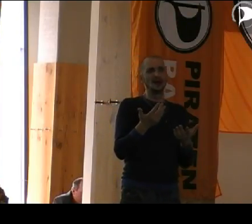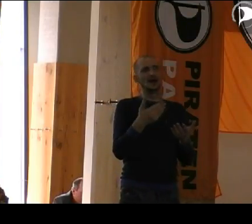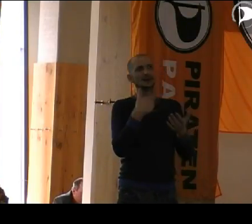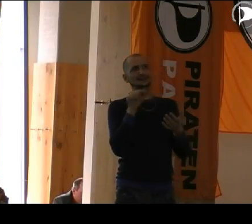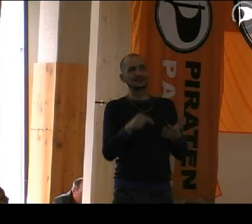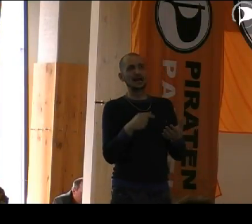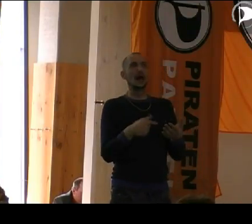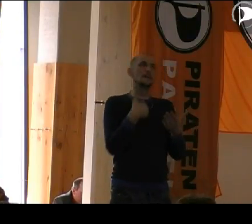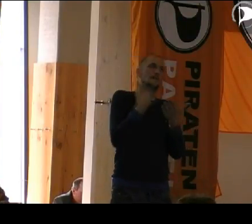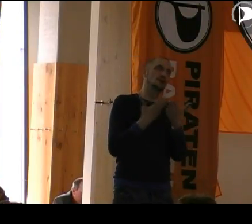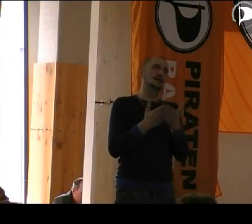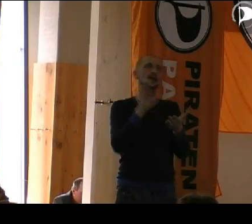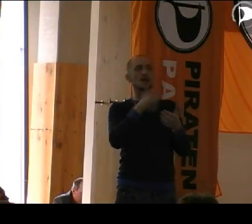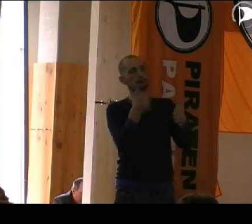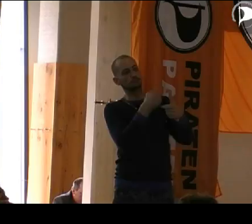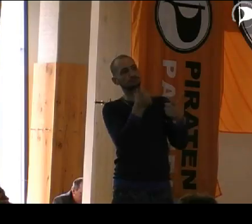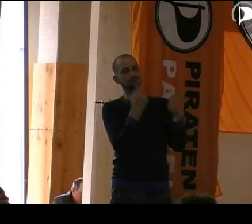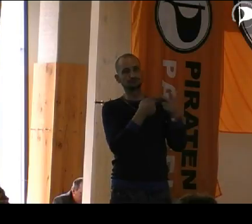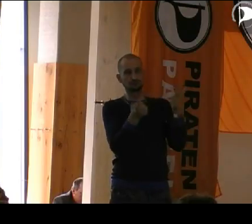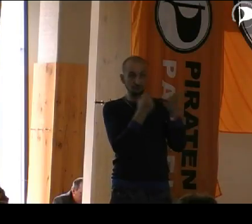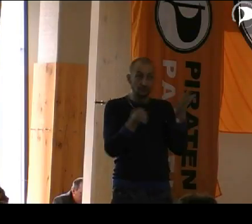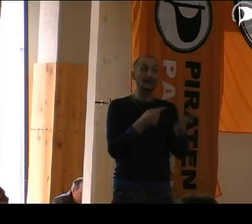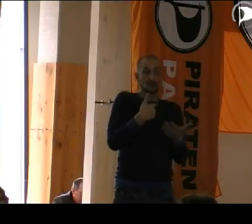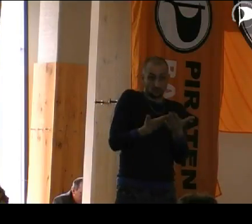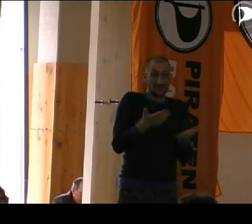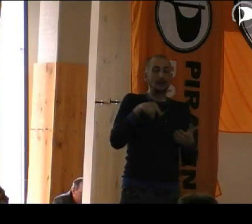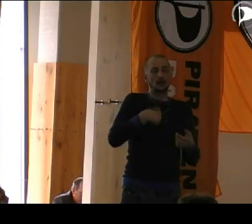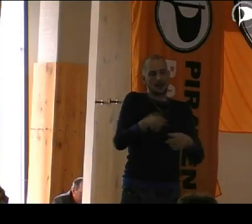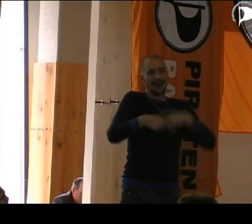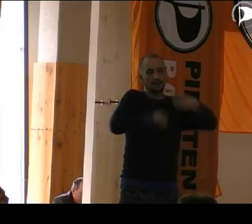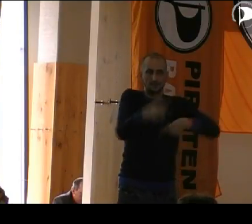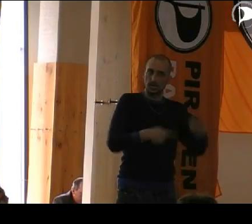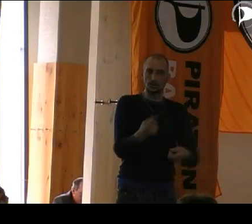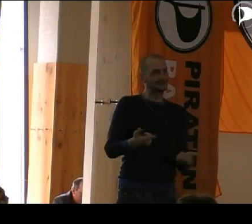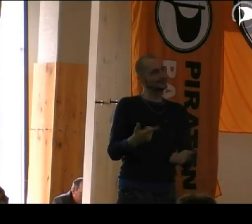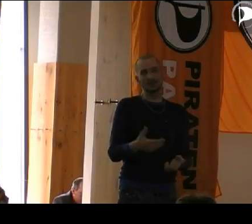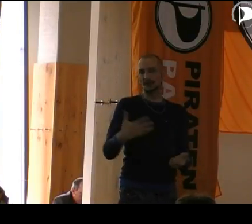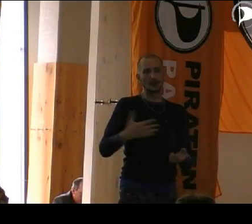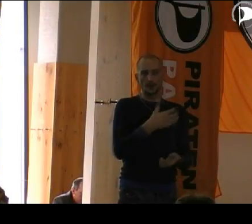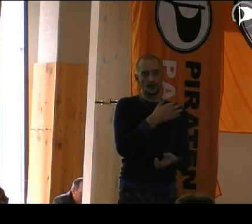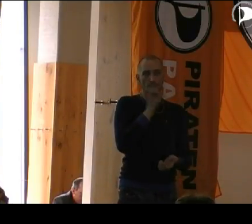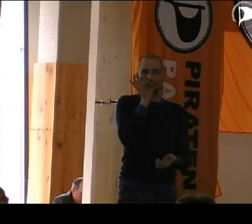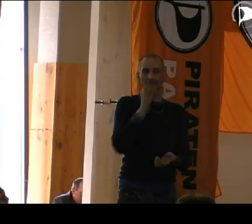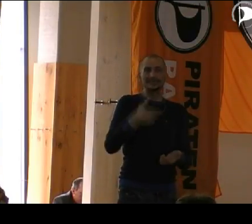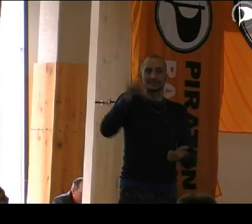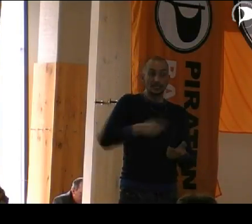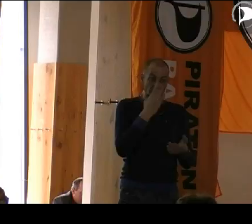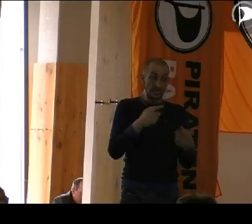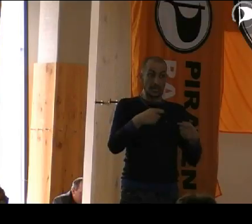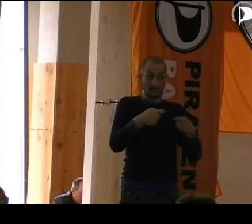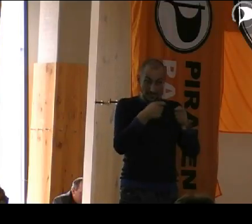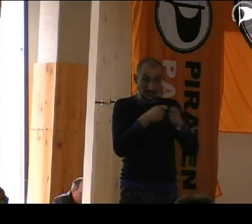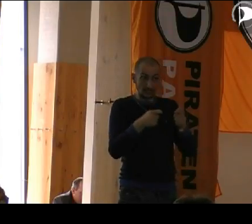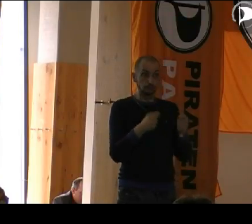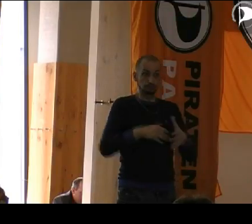festlegen dann werden wir uns nicht mehr weiterentwickeln können und da wir uns mit wieder mäßig passiv weiterentwickeln ich bin einer